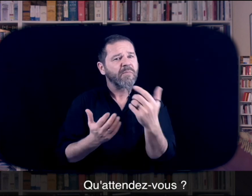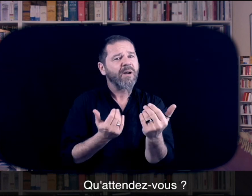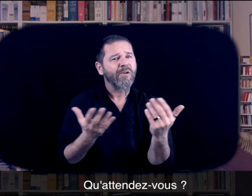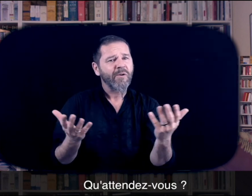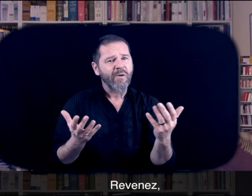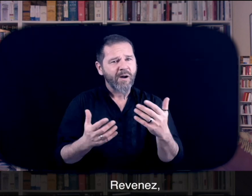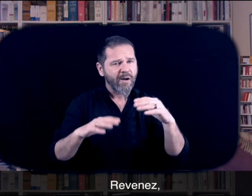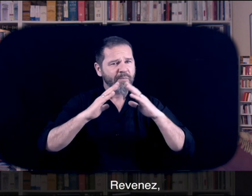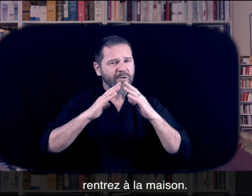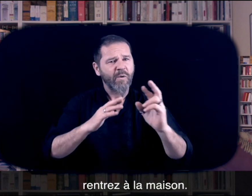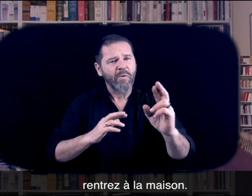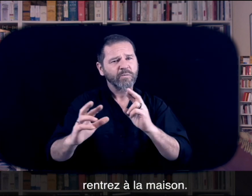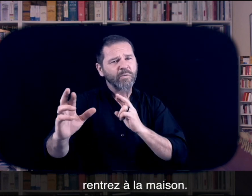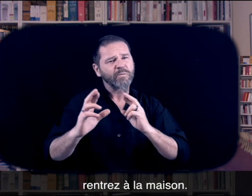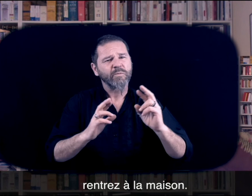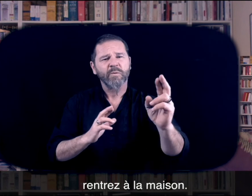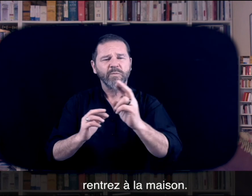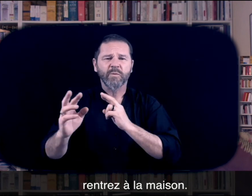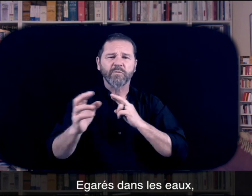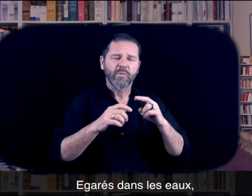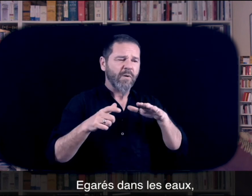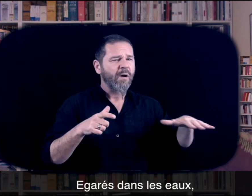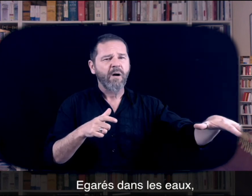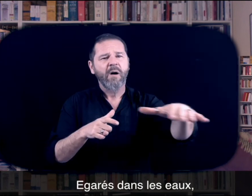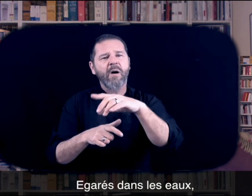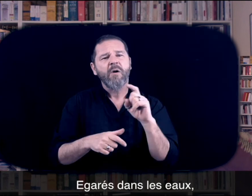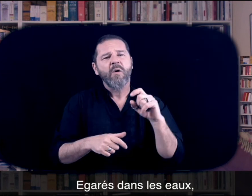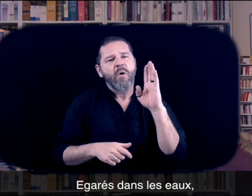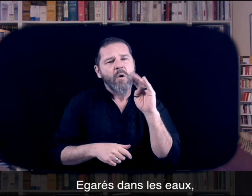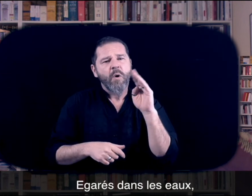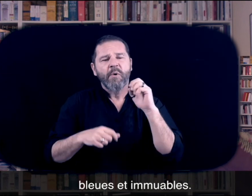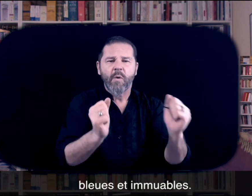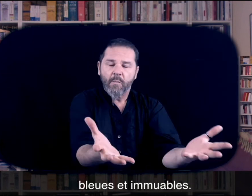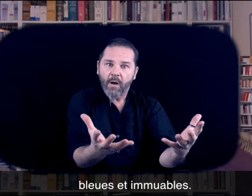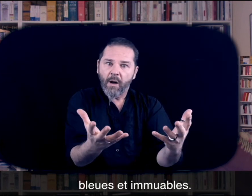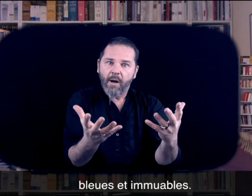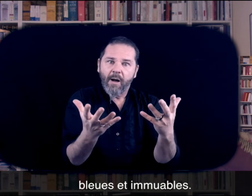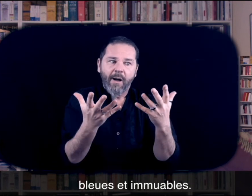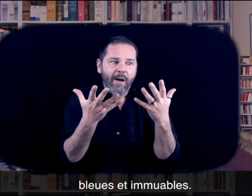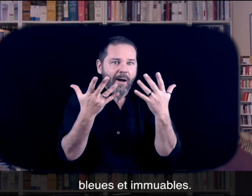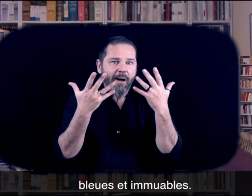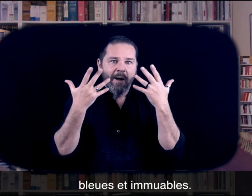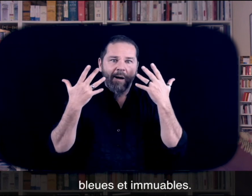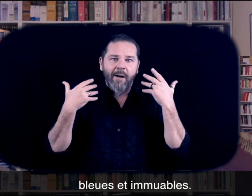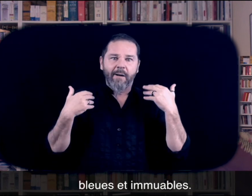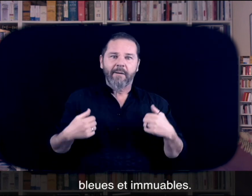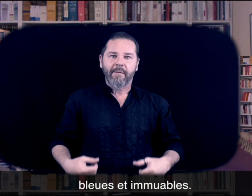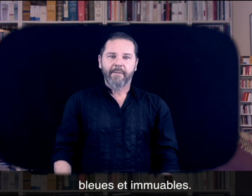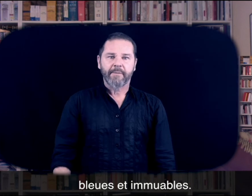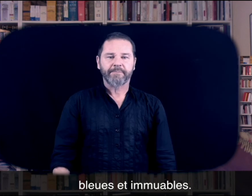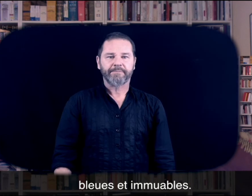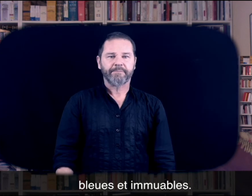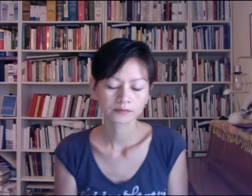Qu'attendez-vous? Revenez, rentrez à la maison, égarés dans les eaux bleues et immuables.